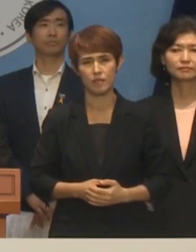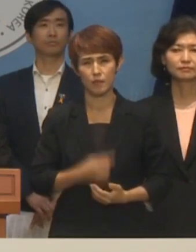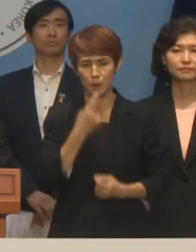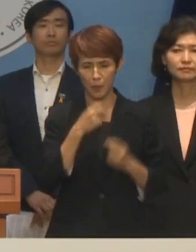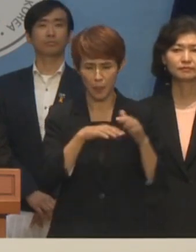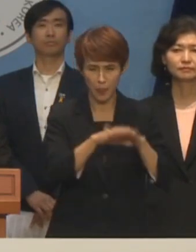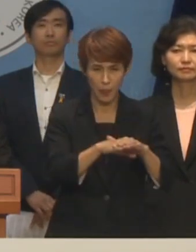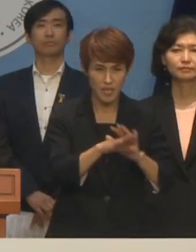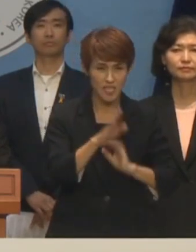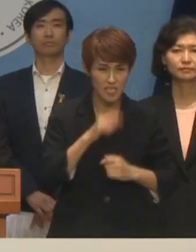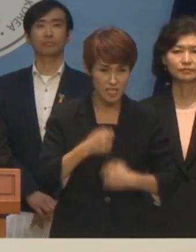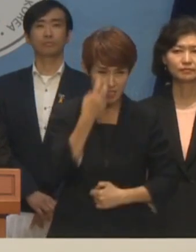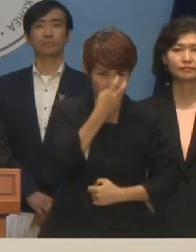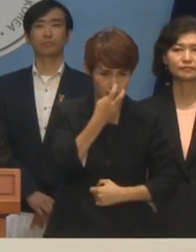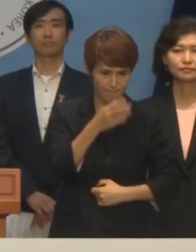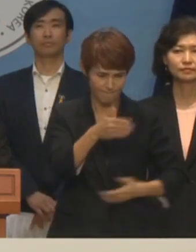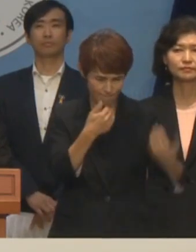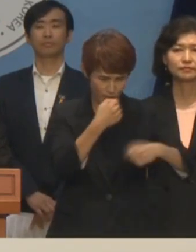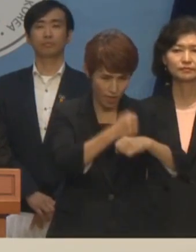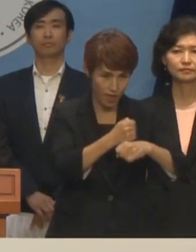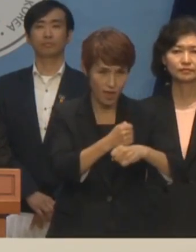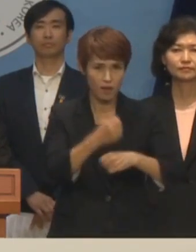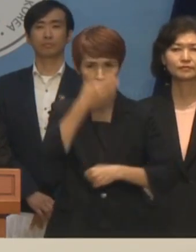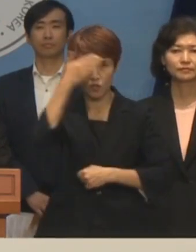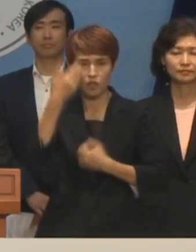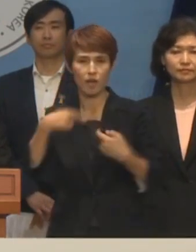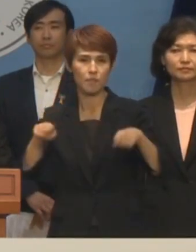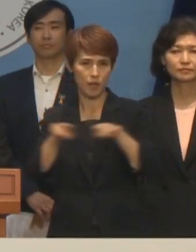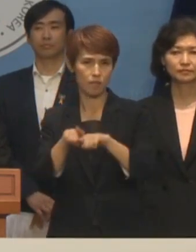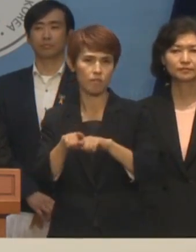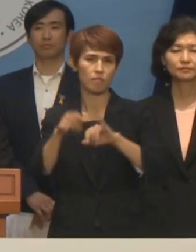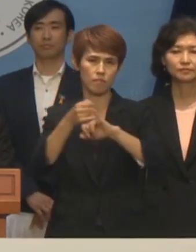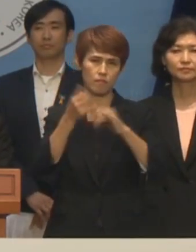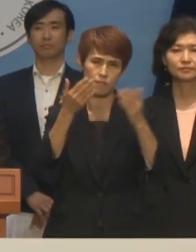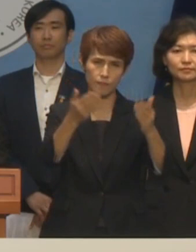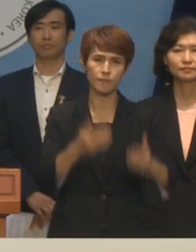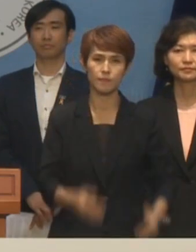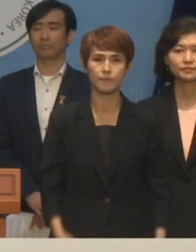밝히는데 사회민주당과 청년들이 끝까지 함께하겠습니다. 감사합니다.